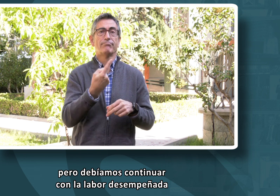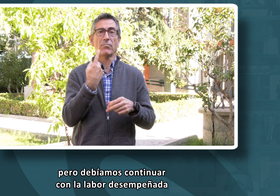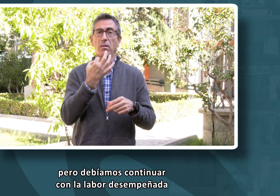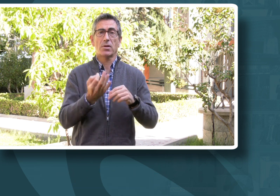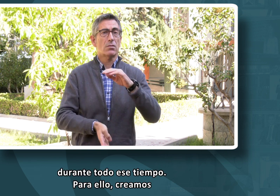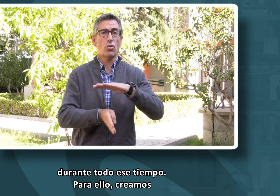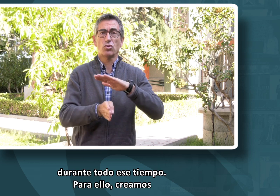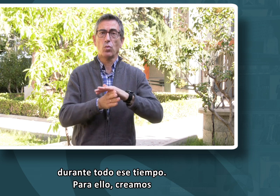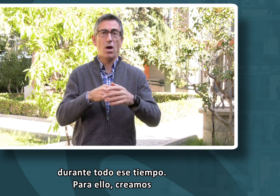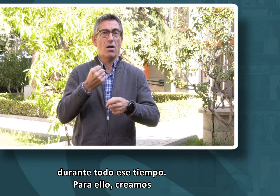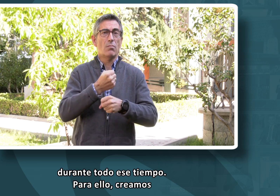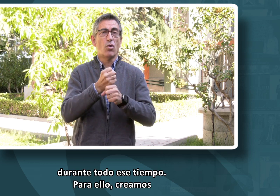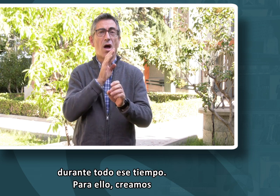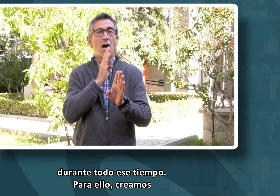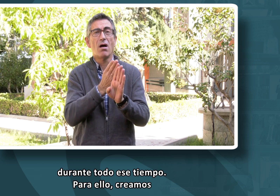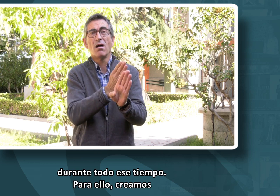durante todo este tiempo.